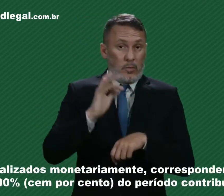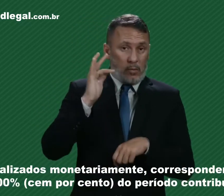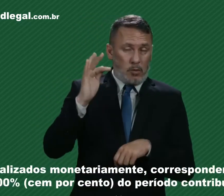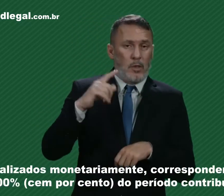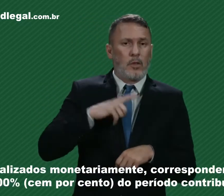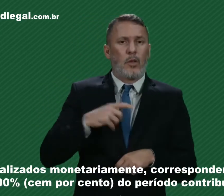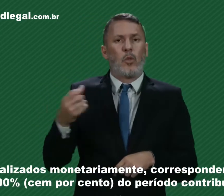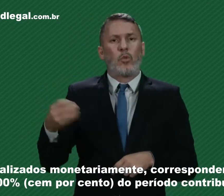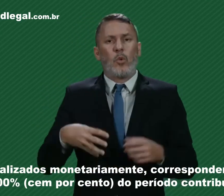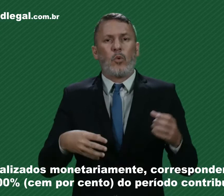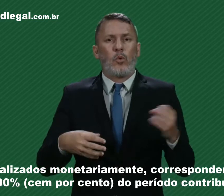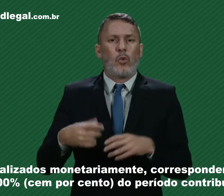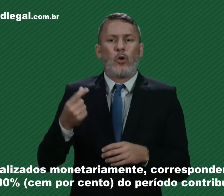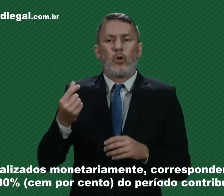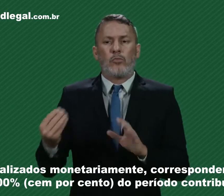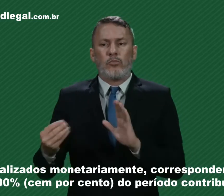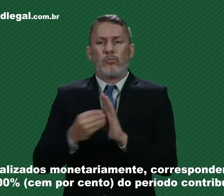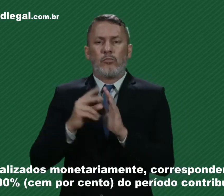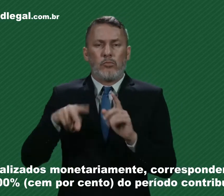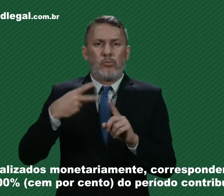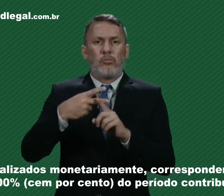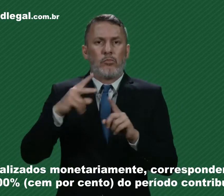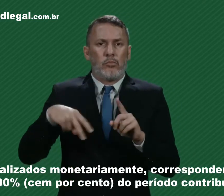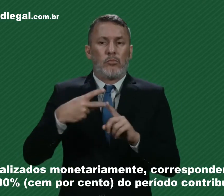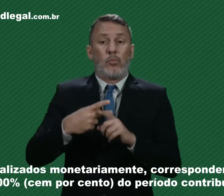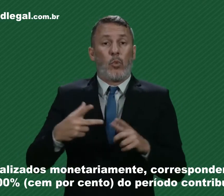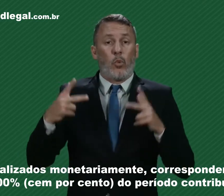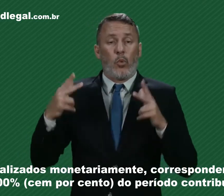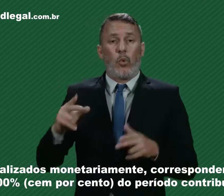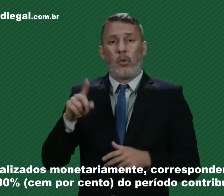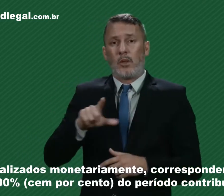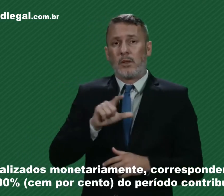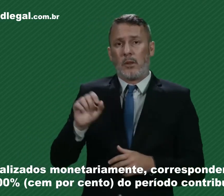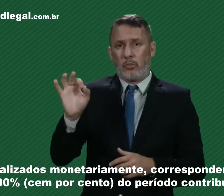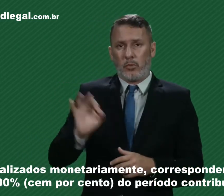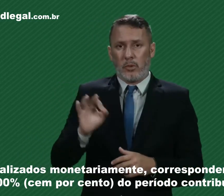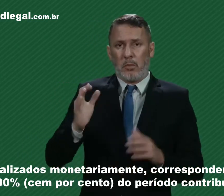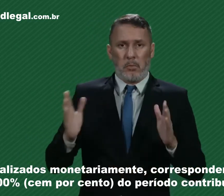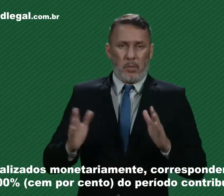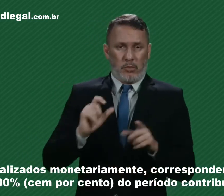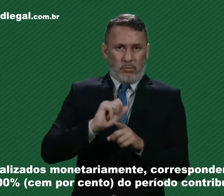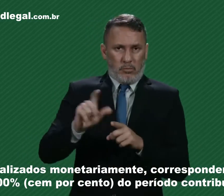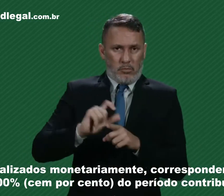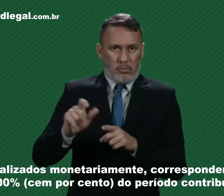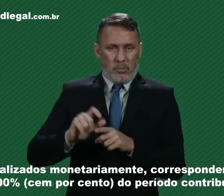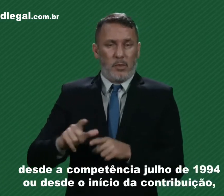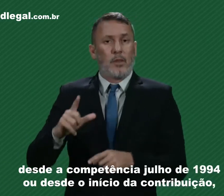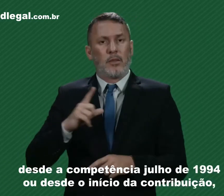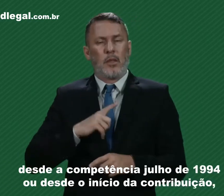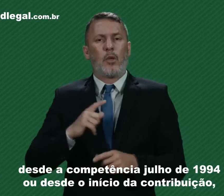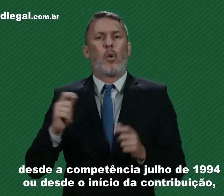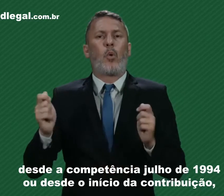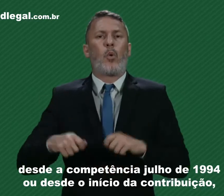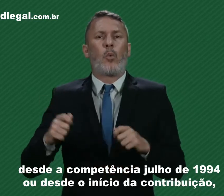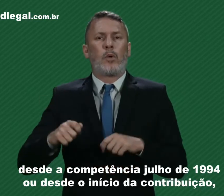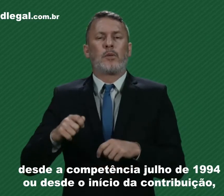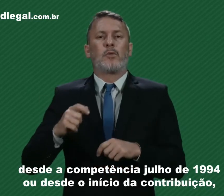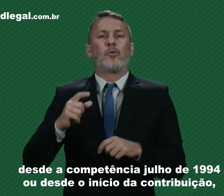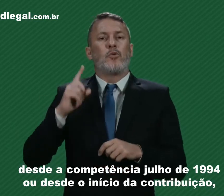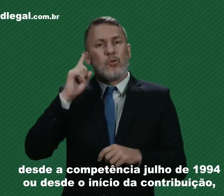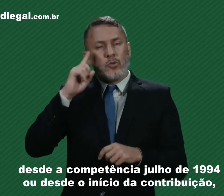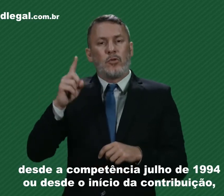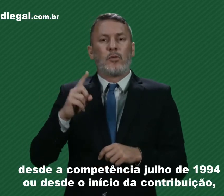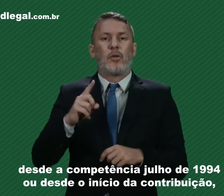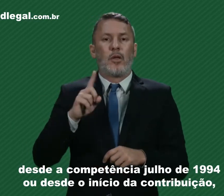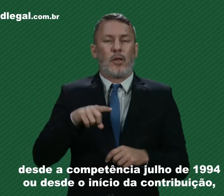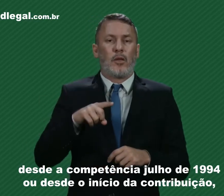Federal, atualizados monetariamente, correspondentes a 100% do período contributivo desde a competência julho